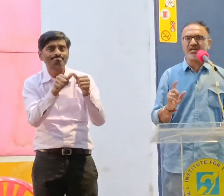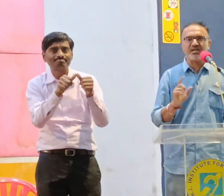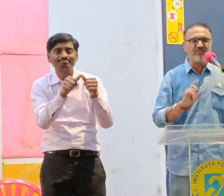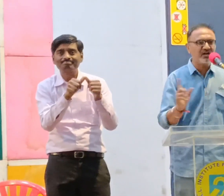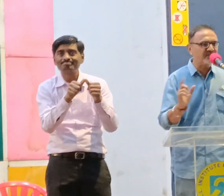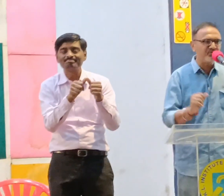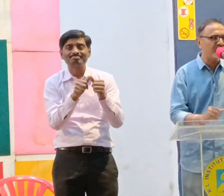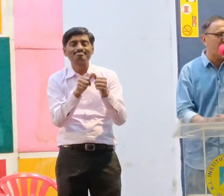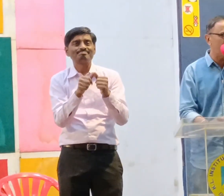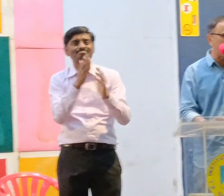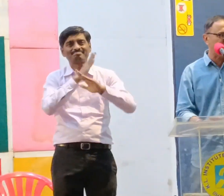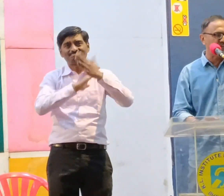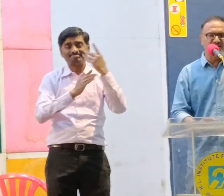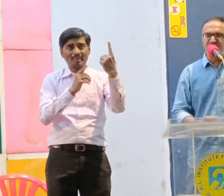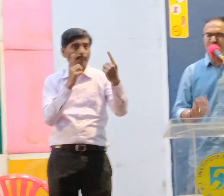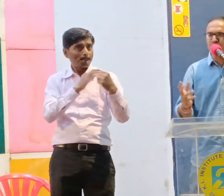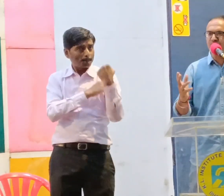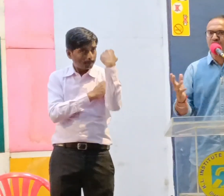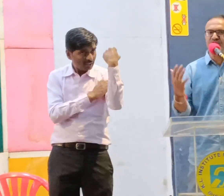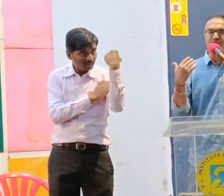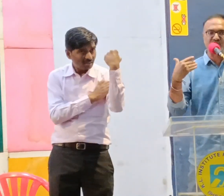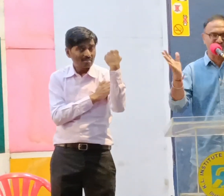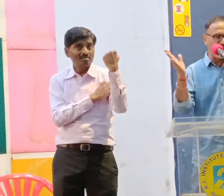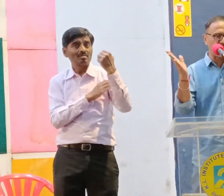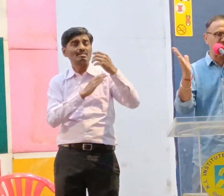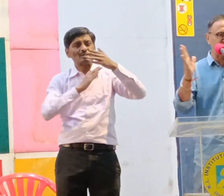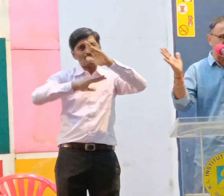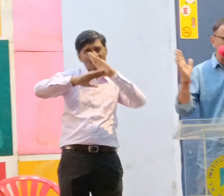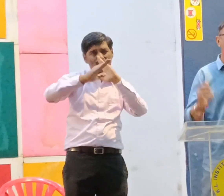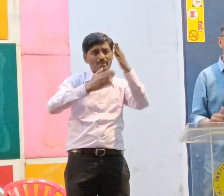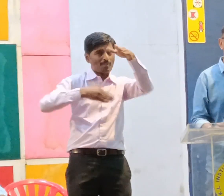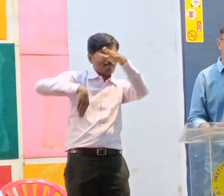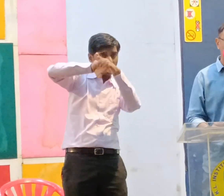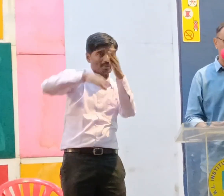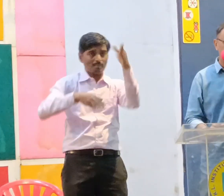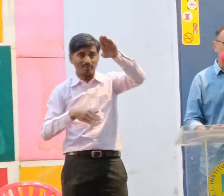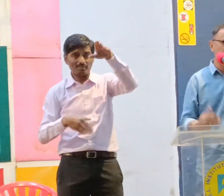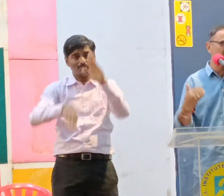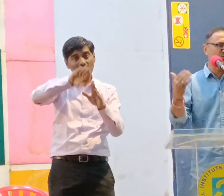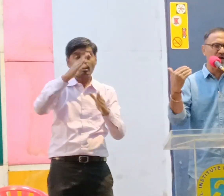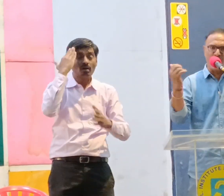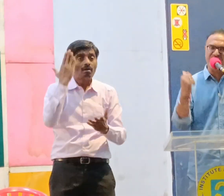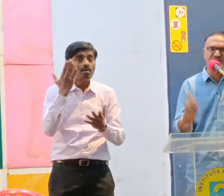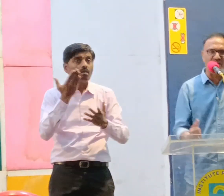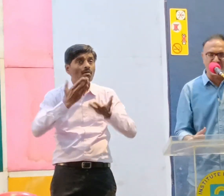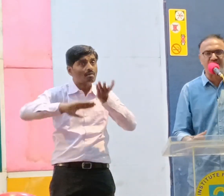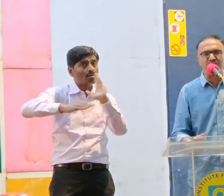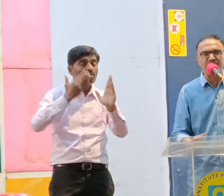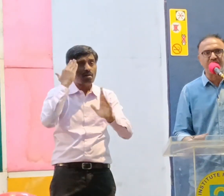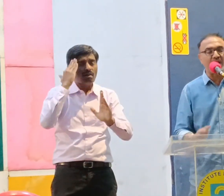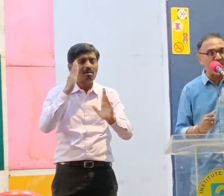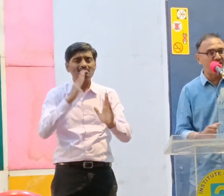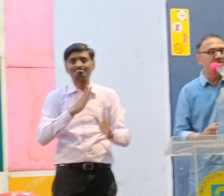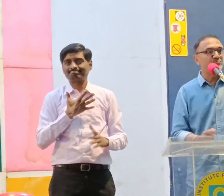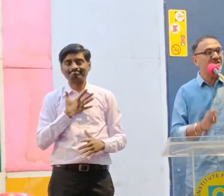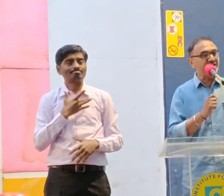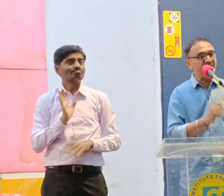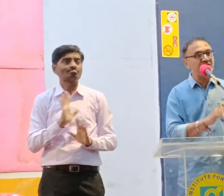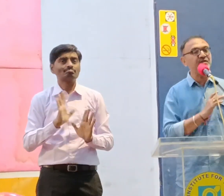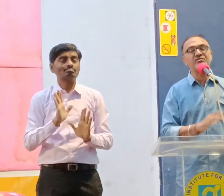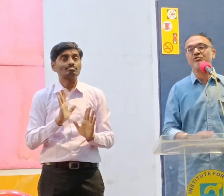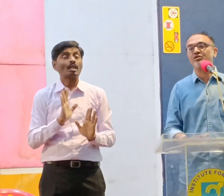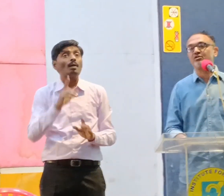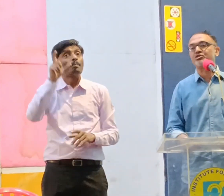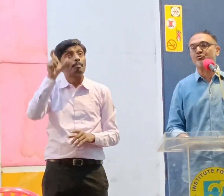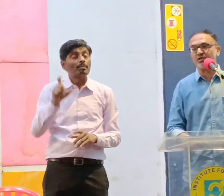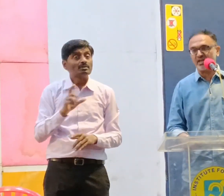મને ક્યારેય એવા હરીફનો ડર ન લાગે જે જુદી જુદી 10,000 કિકને જાણતો હોય, હજારો દાવ પે તેને આવડતા હોય. હા, મને